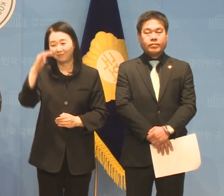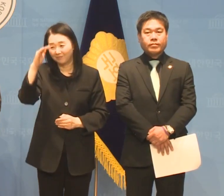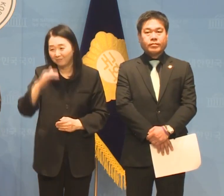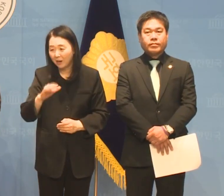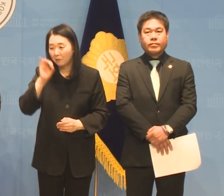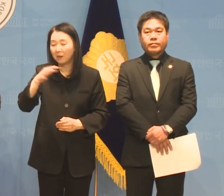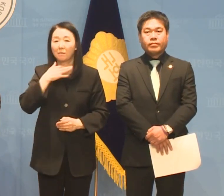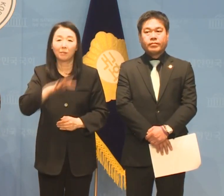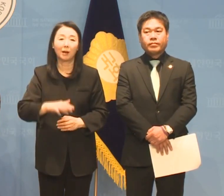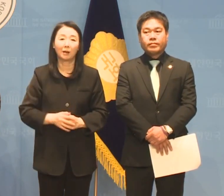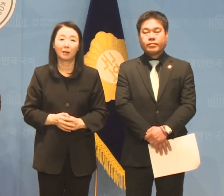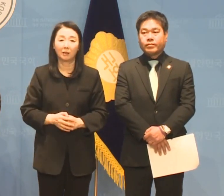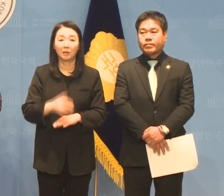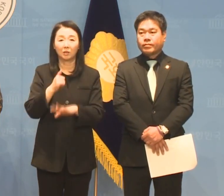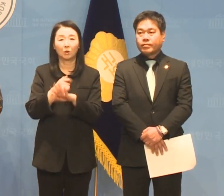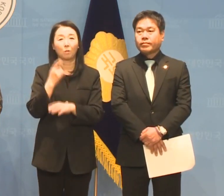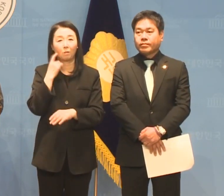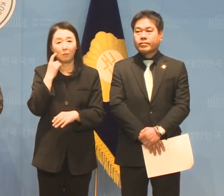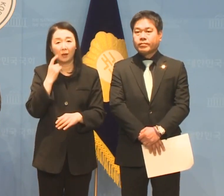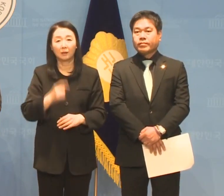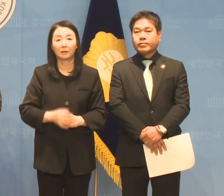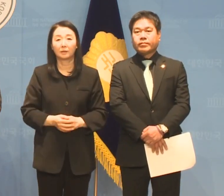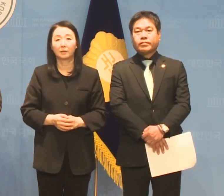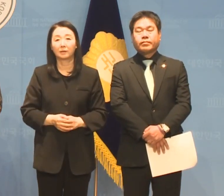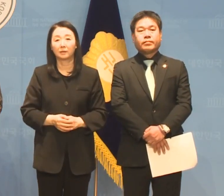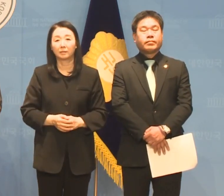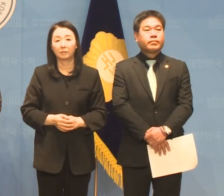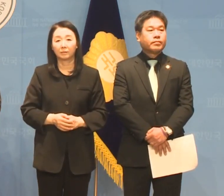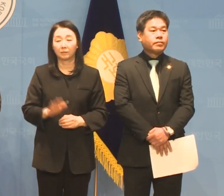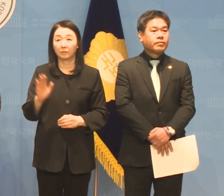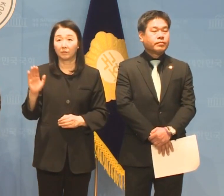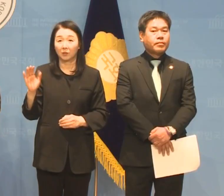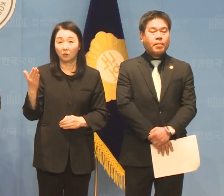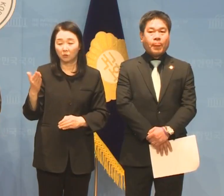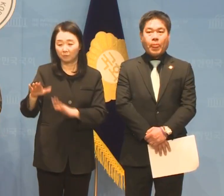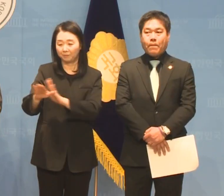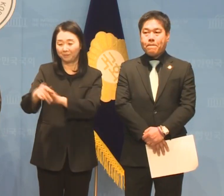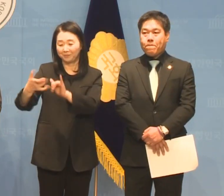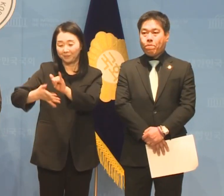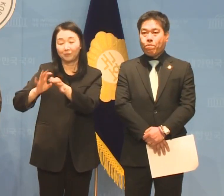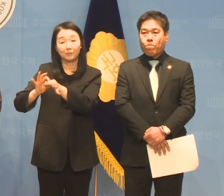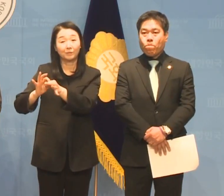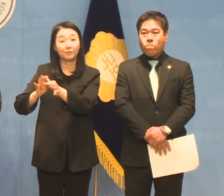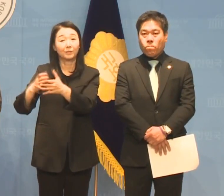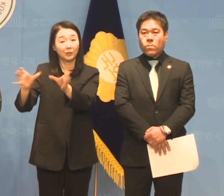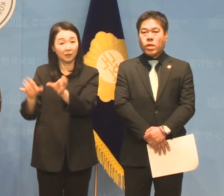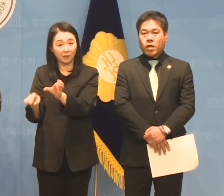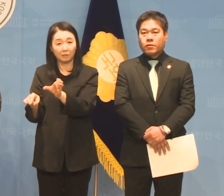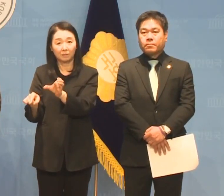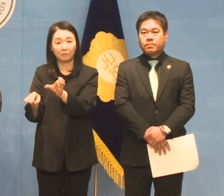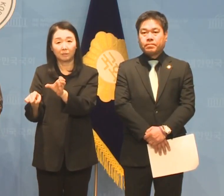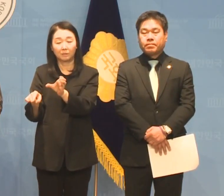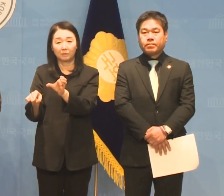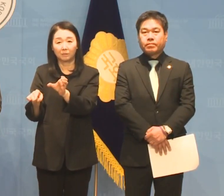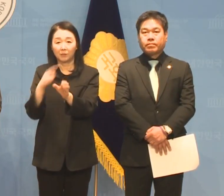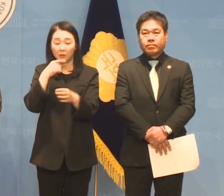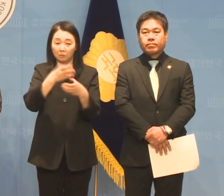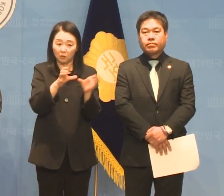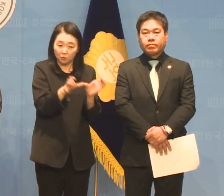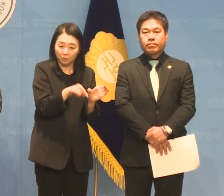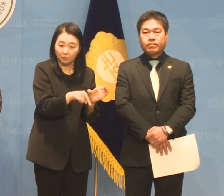발언입니다. 모두 다 허위 발언입니다. 최근에 극우 세력에서 민주